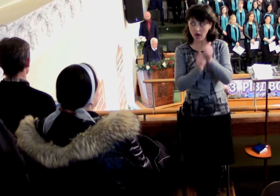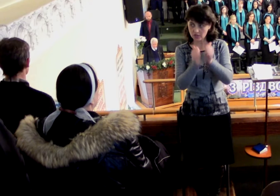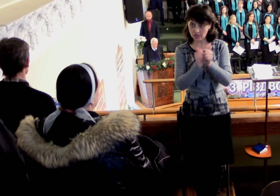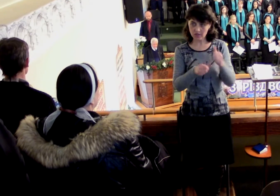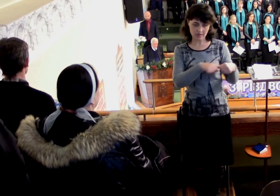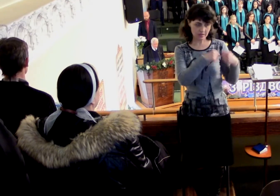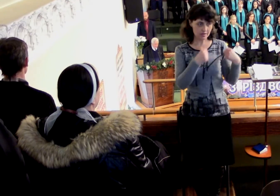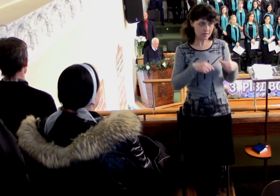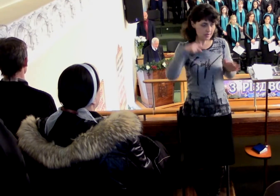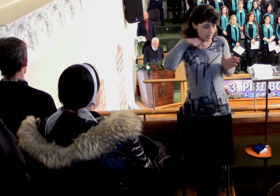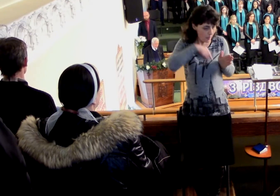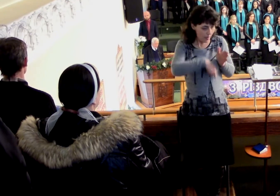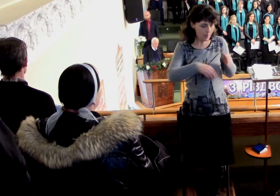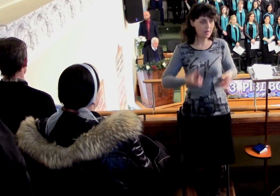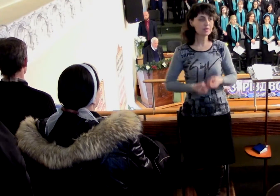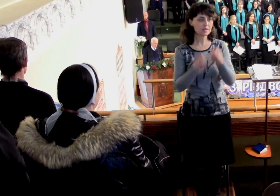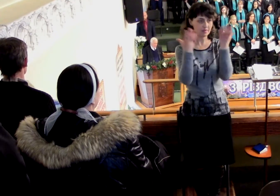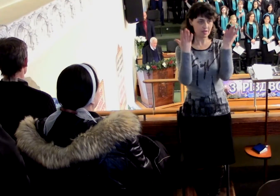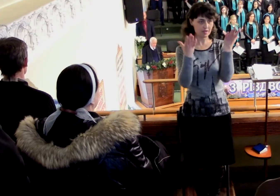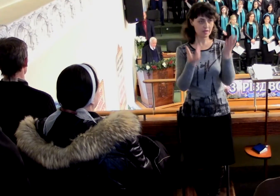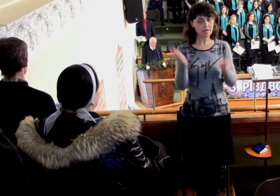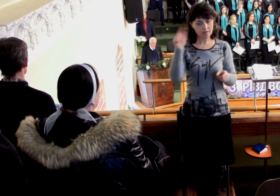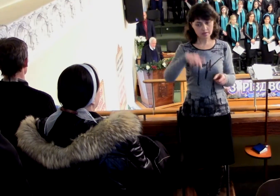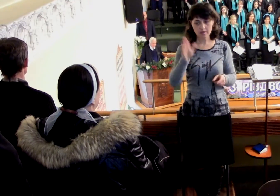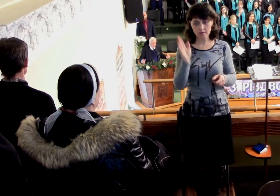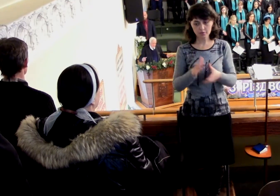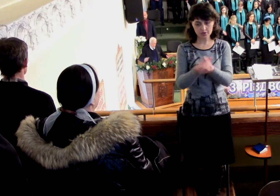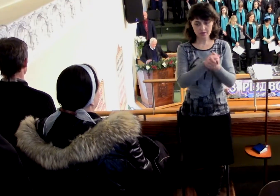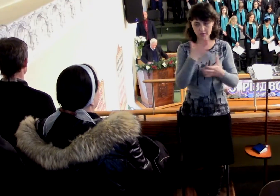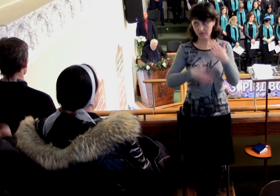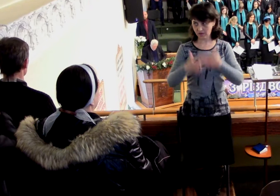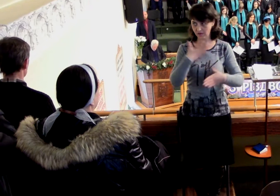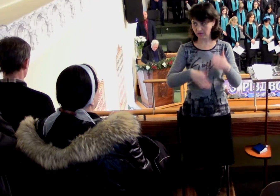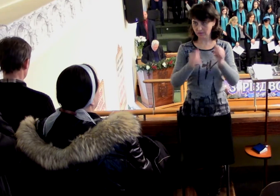мир, будете радость. Мы помолимся.